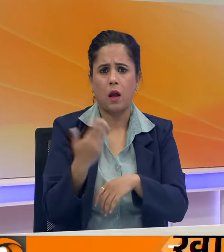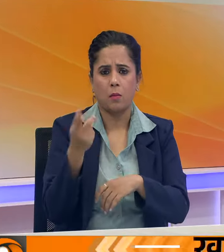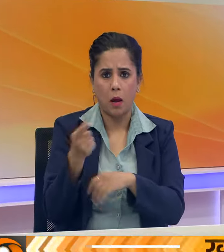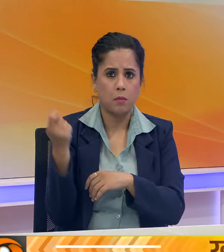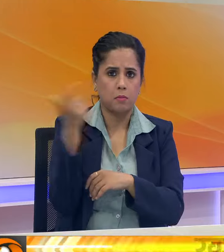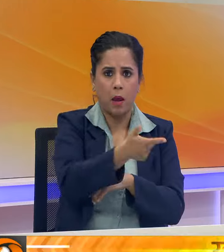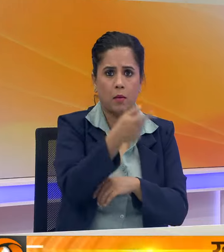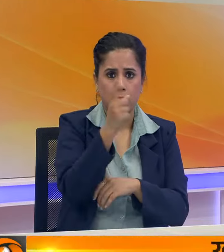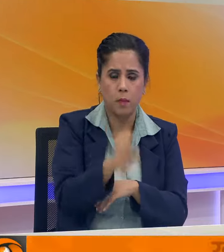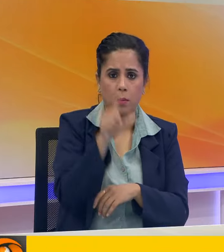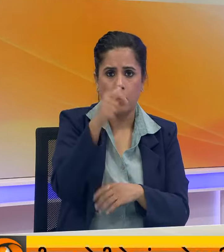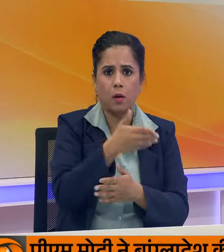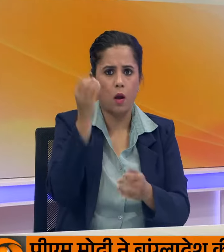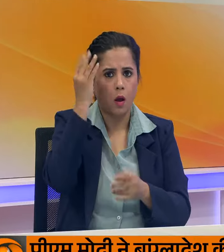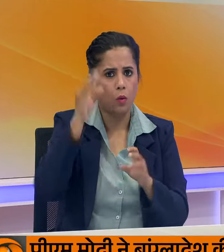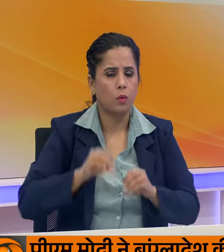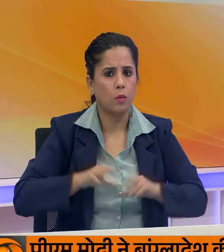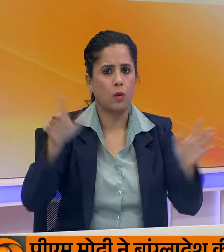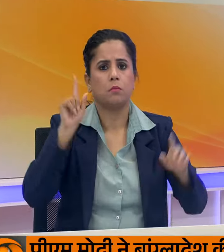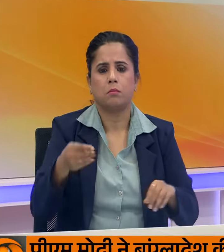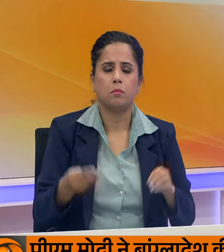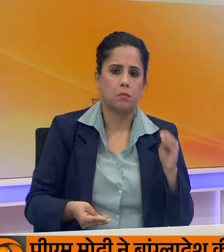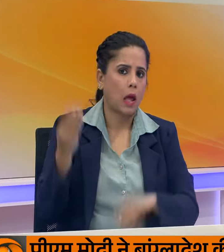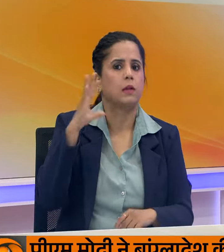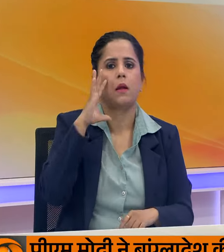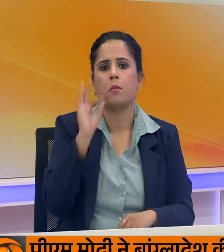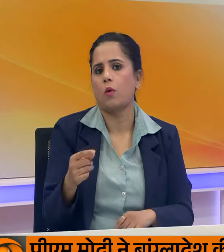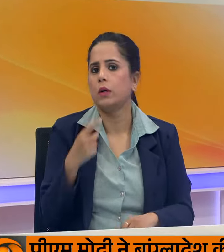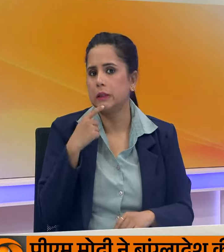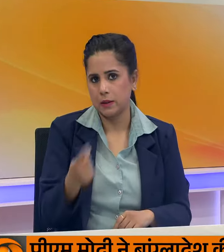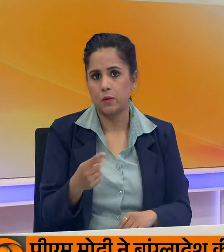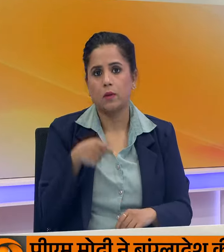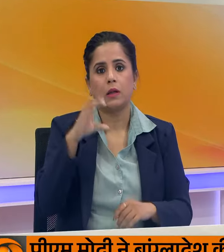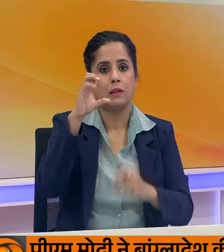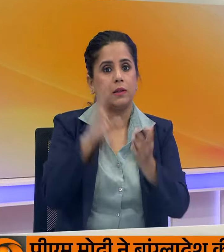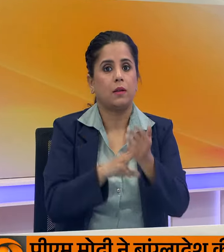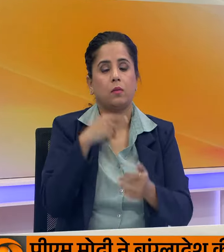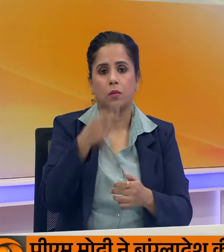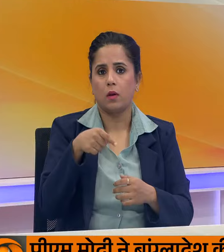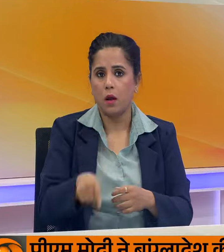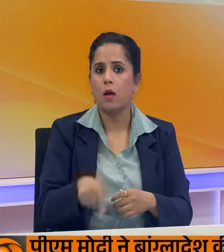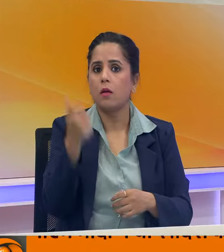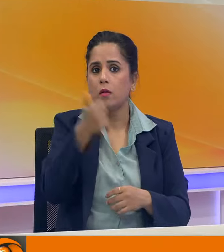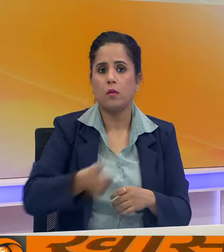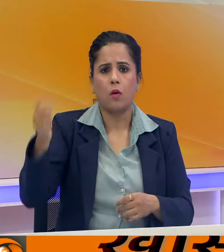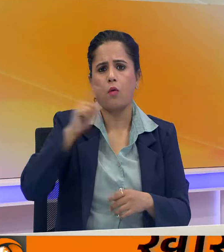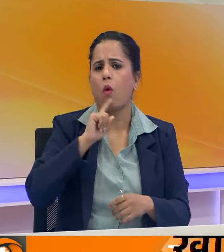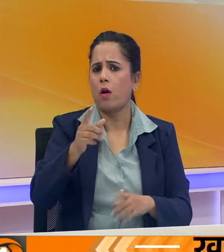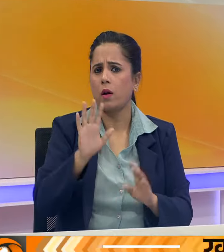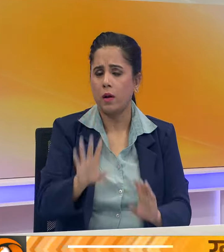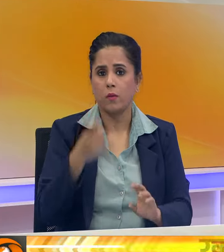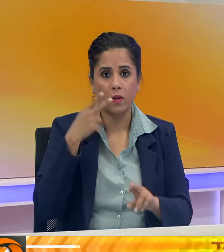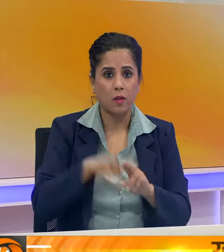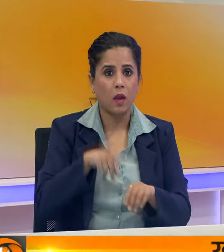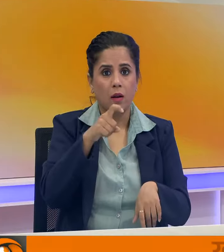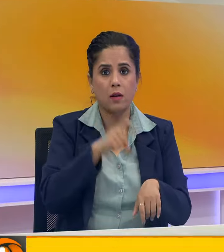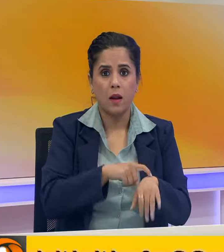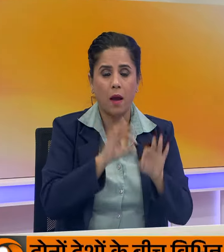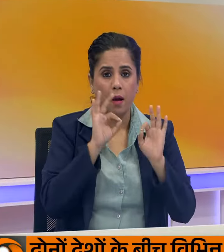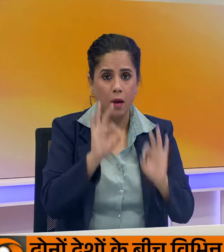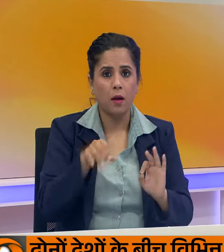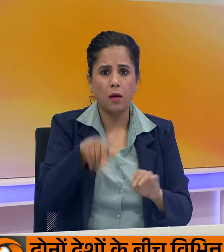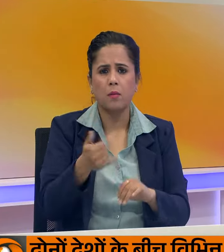कराने के लिए लोगों में जागरूकता बढ़ाना जरूरी है मुख्यमंत्री ने अधिकारियों को निर्देश दिया कि समय पर